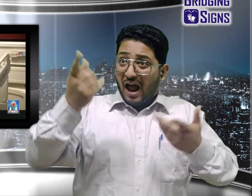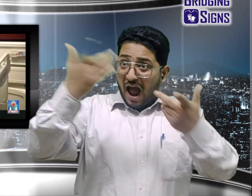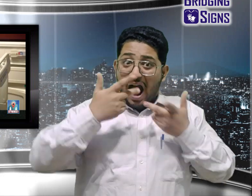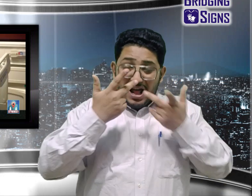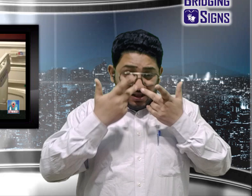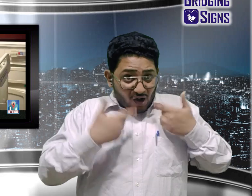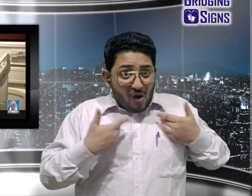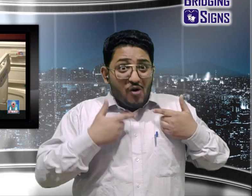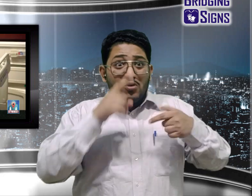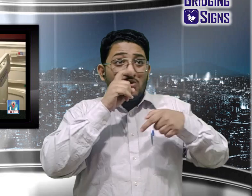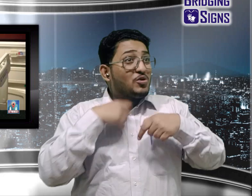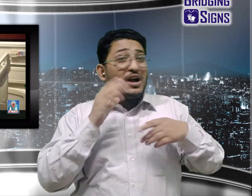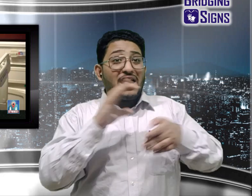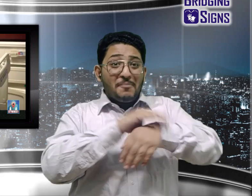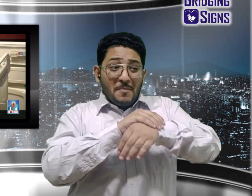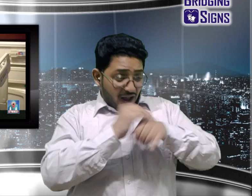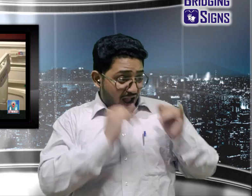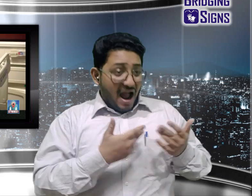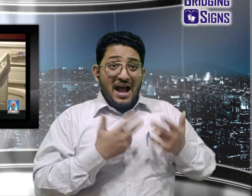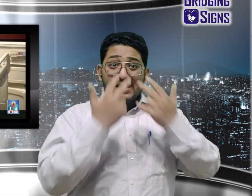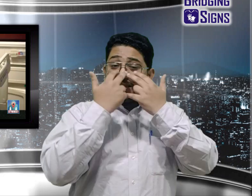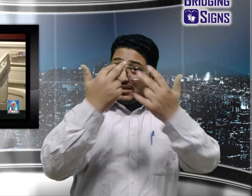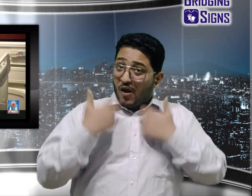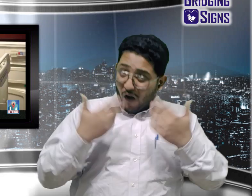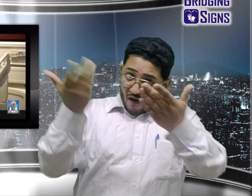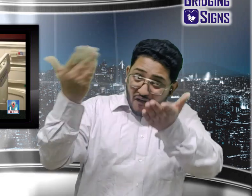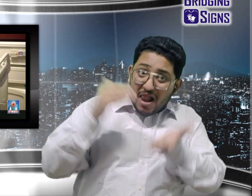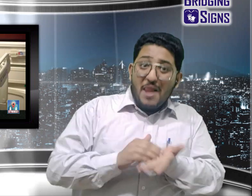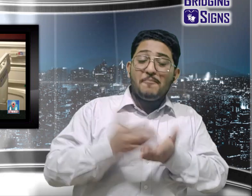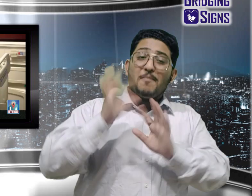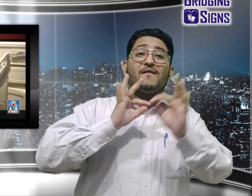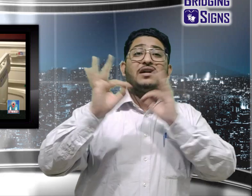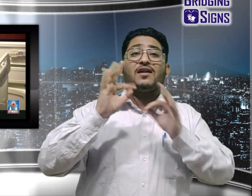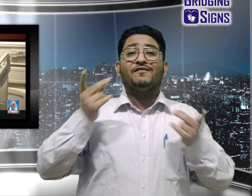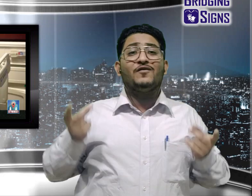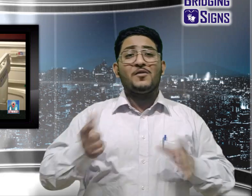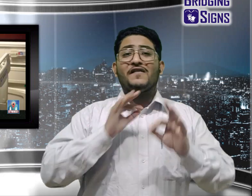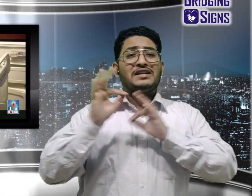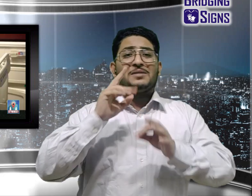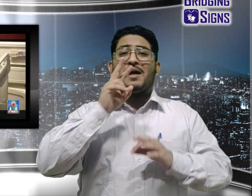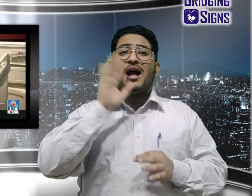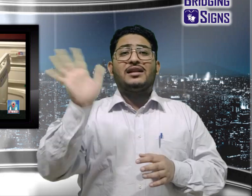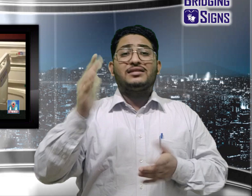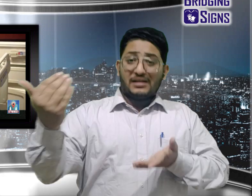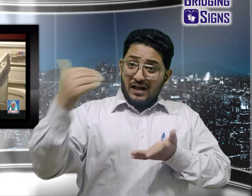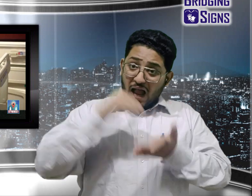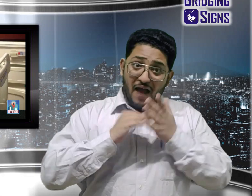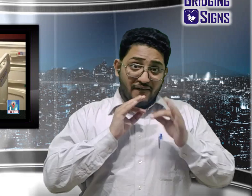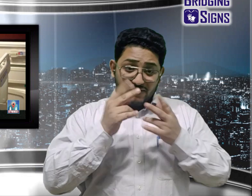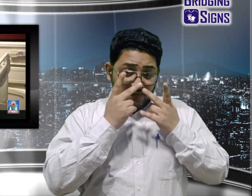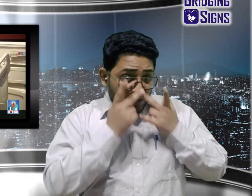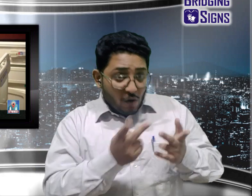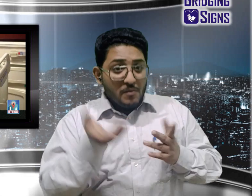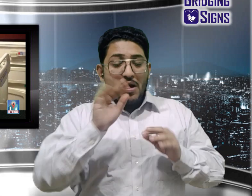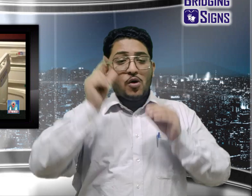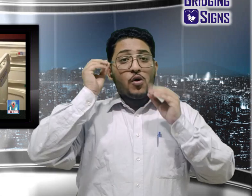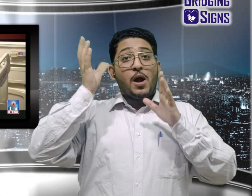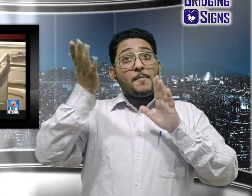खुद देखें मेरी तबीयत कैसी है, उसके बाद फैसला करें, और उस कमीशन की बात को कम से कम कोर्ट